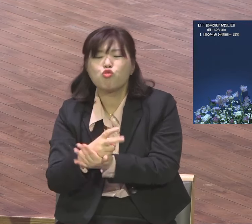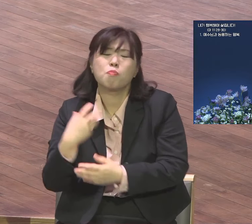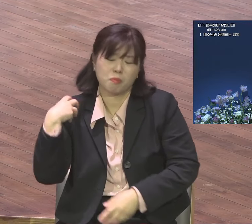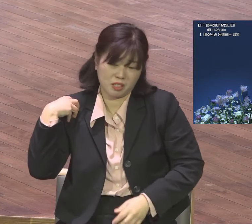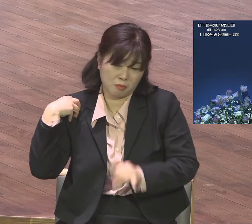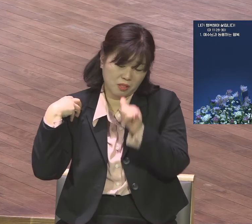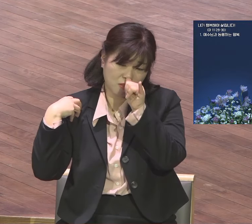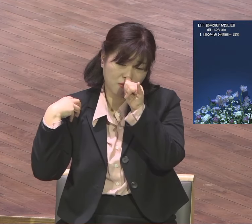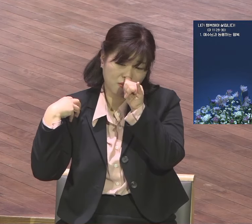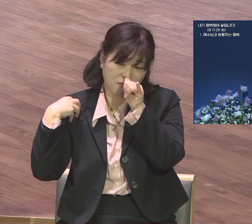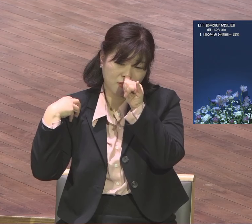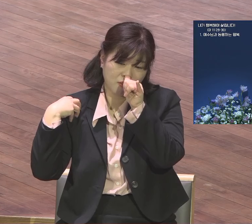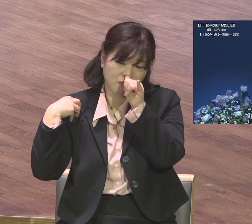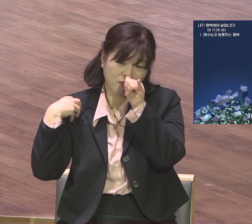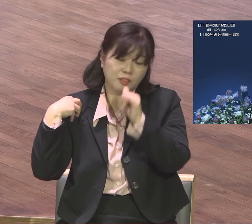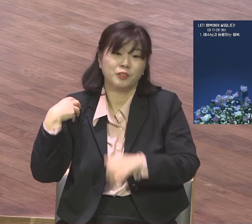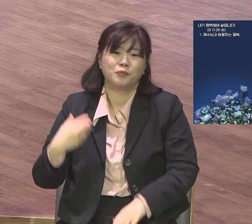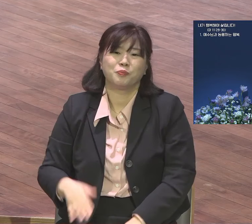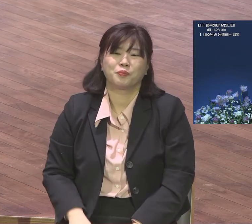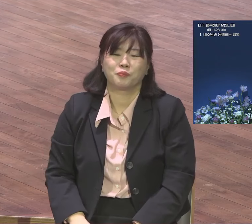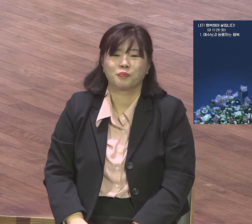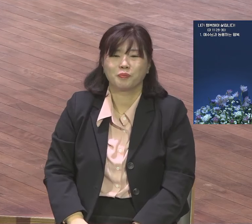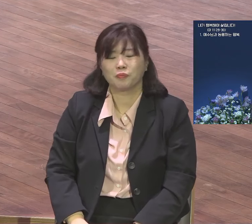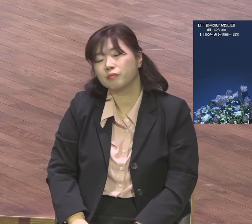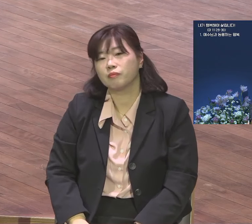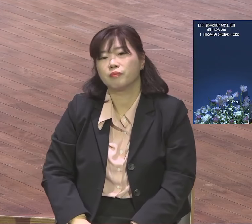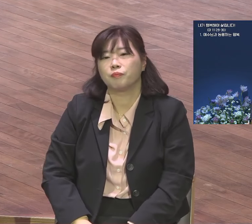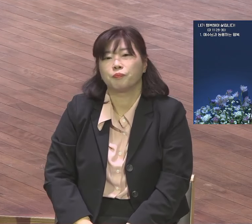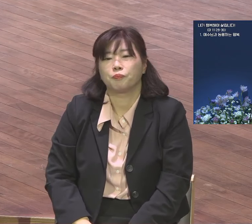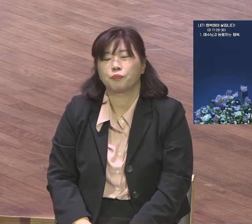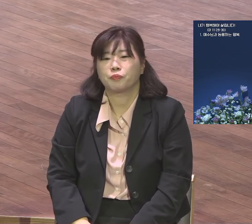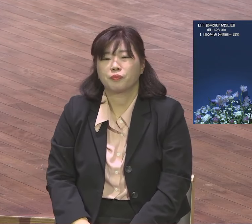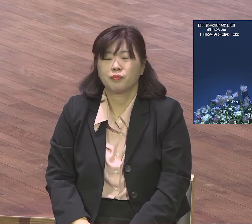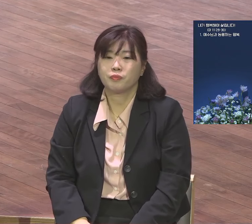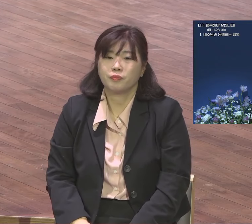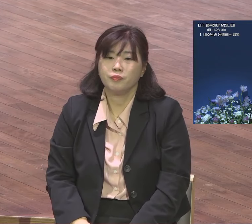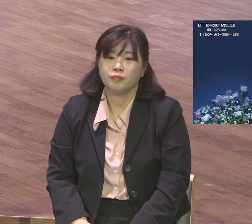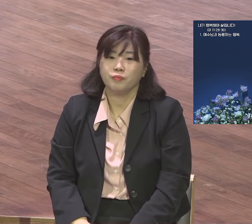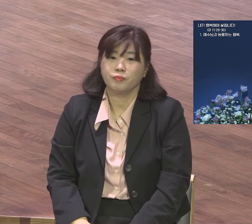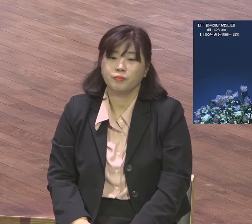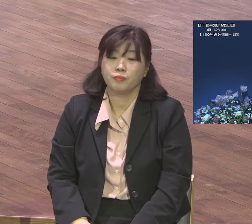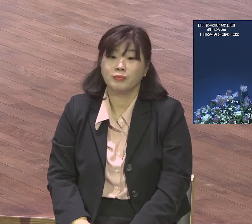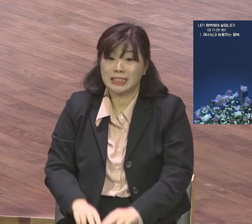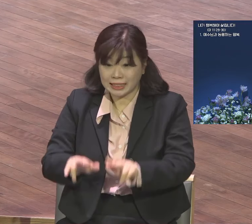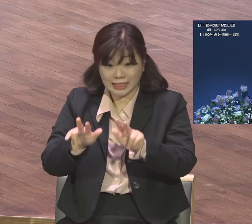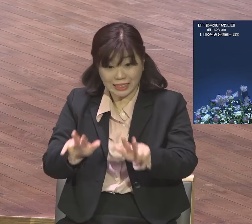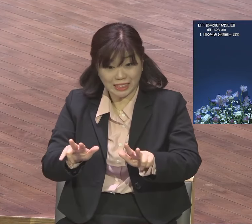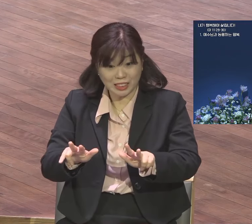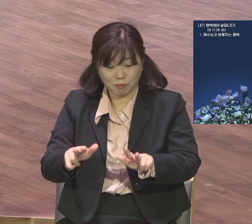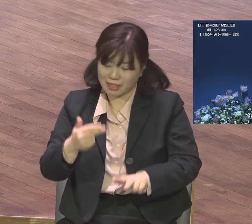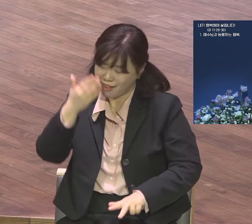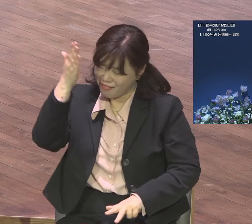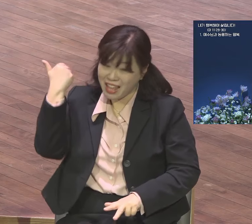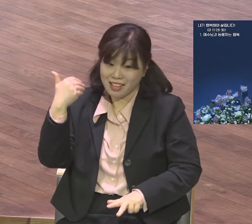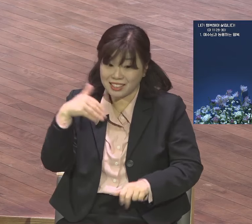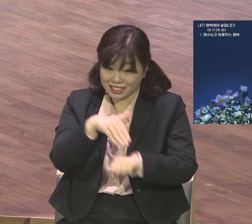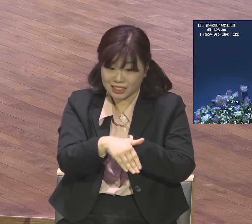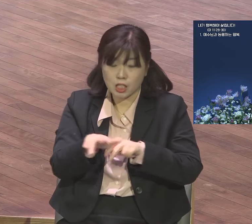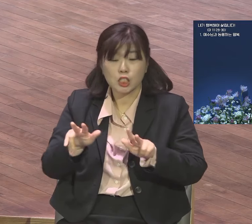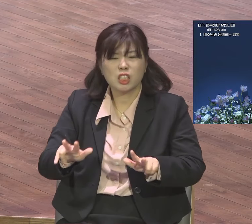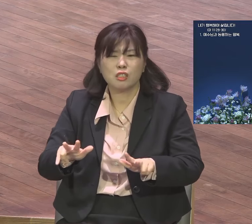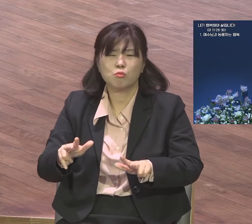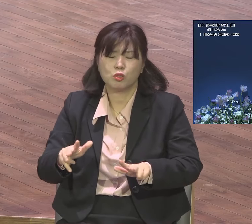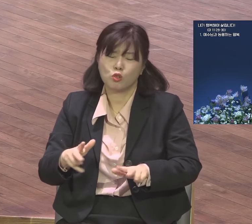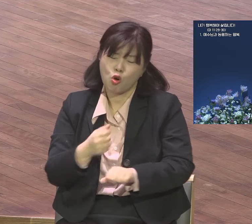이중 삼중으로 고통을 받고 있는 상태였던 것입니다. 지금 시대에는 또 다른 형태의